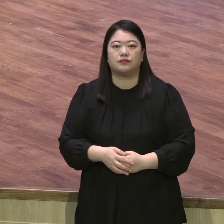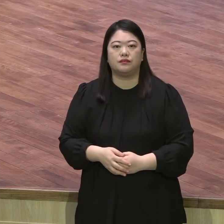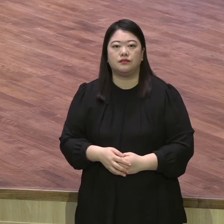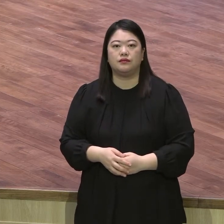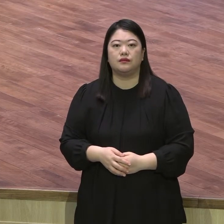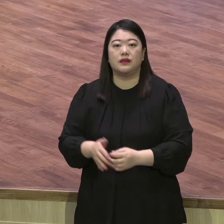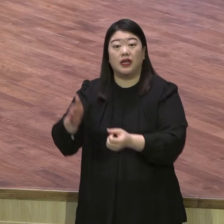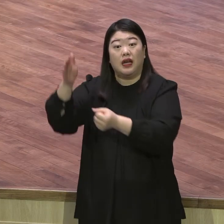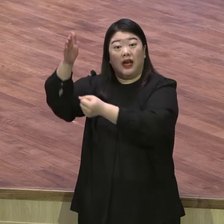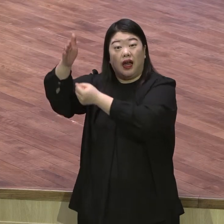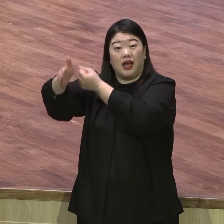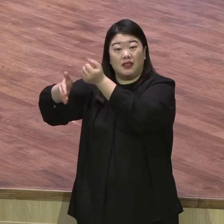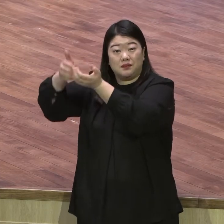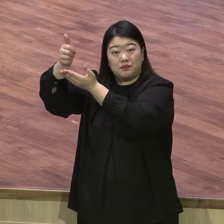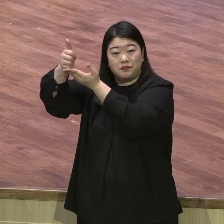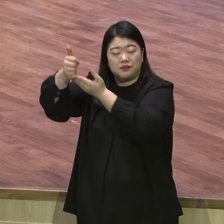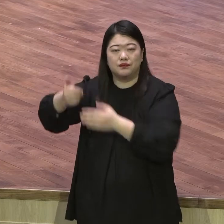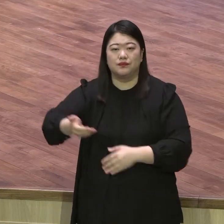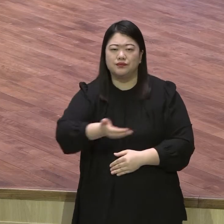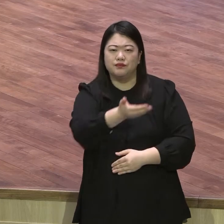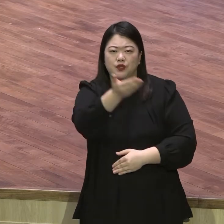조금 또